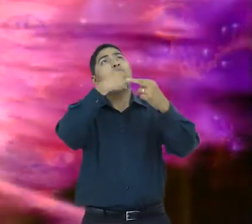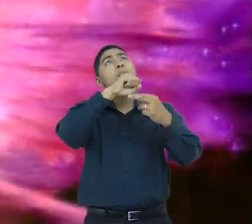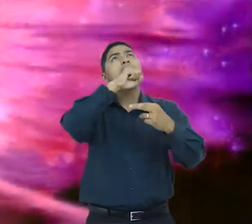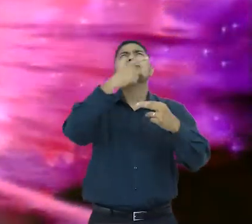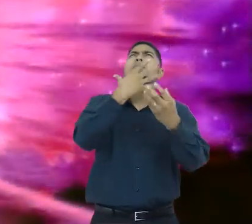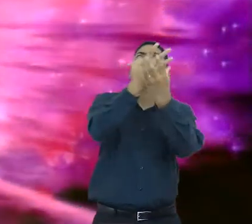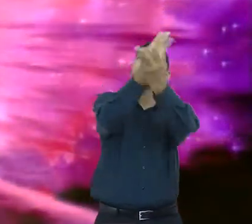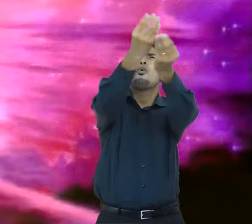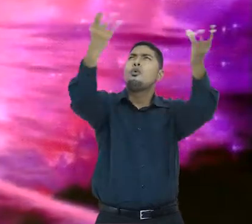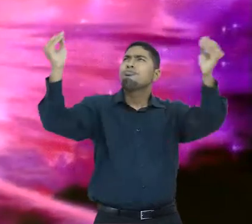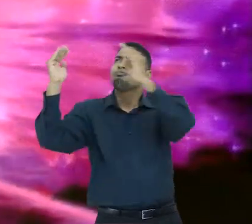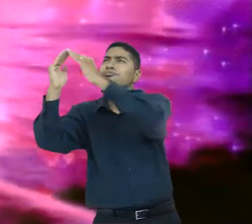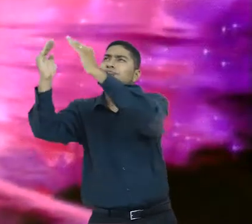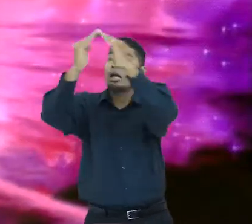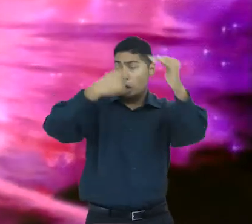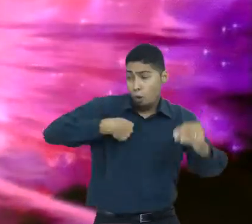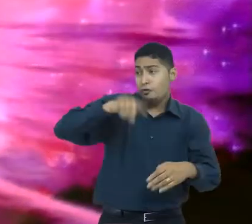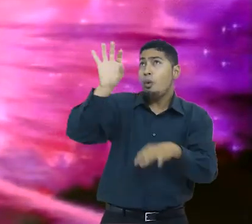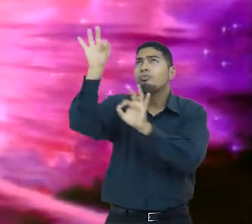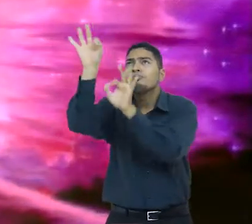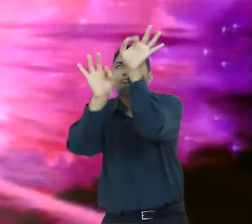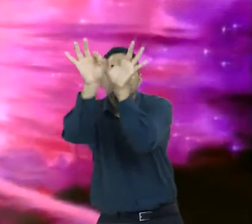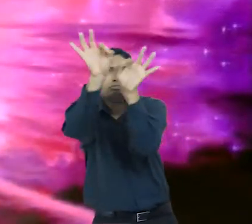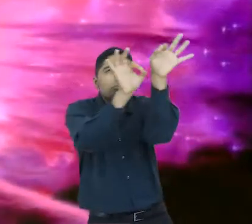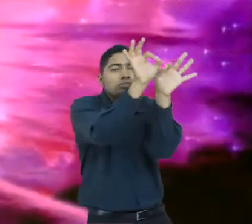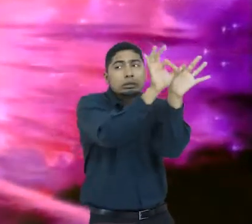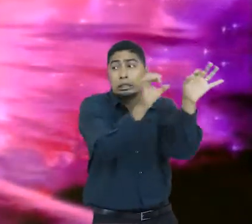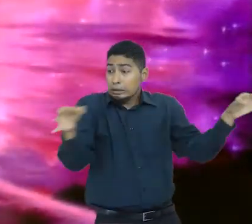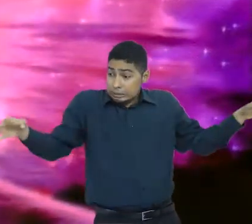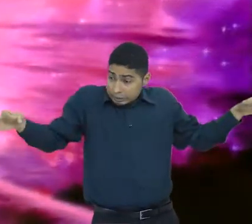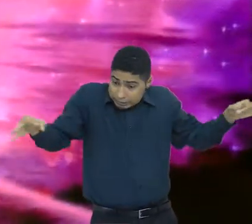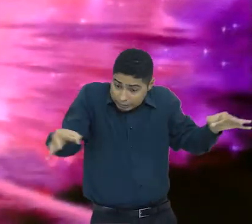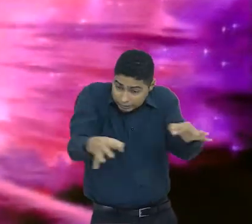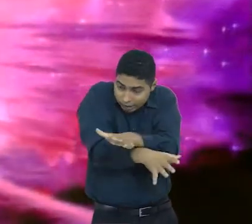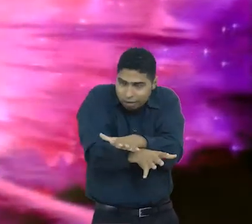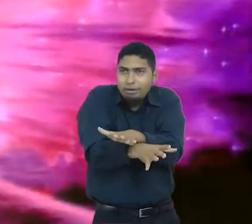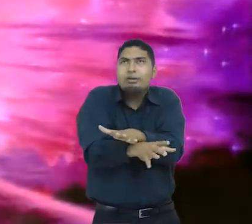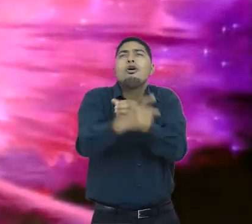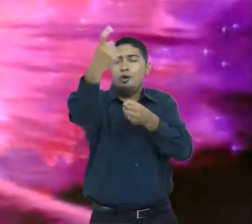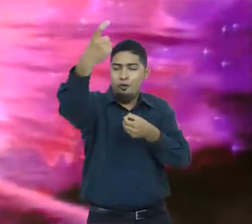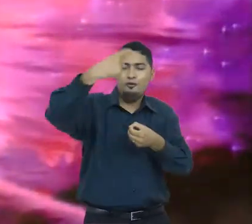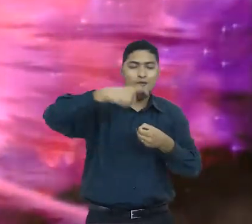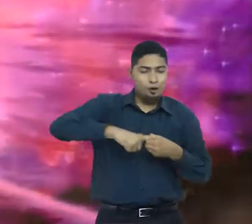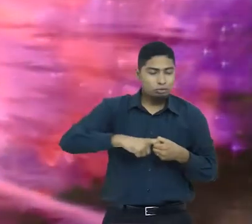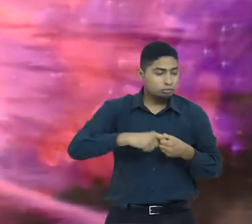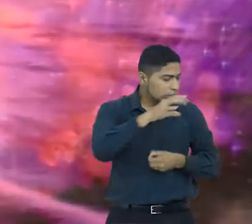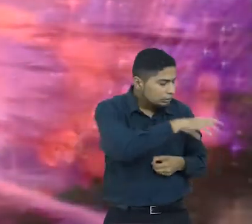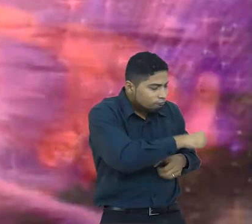Pai há muitas moradas. Vou preparar um lugar para vocês lá. Depois que tudo estiver preparado, eu